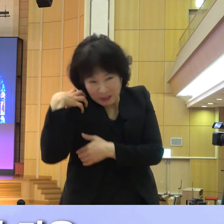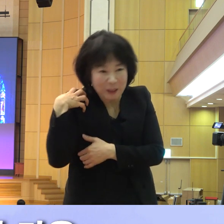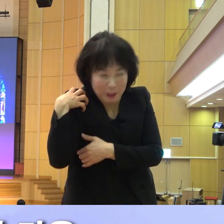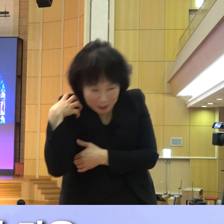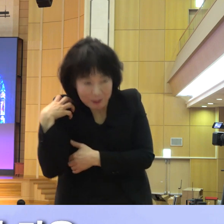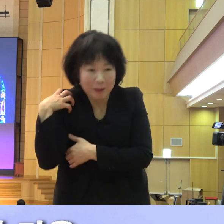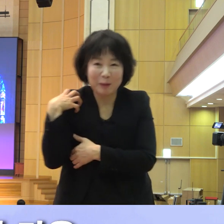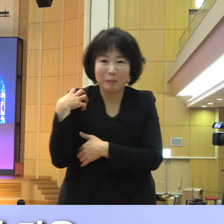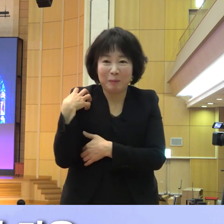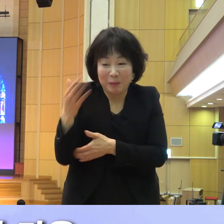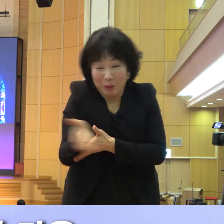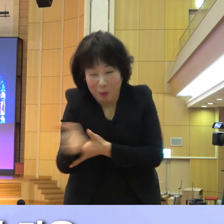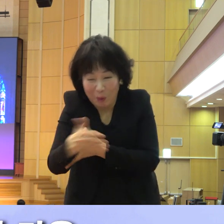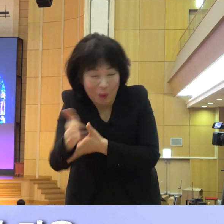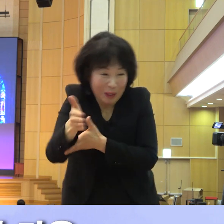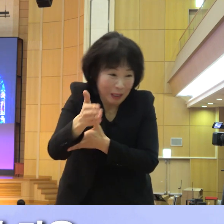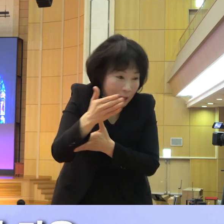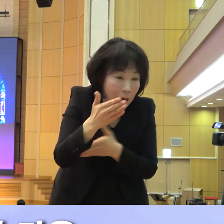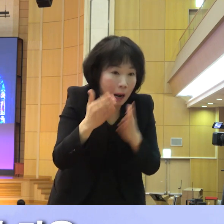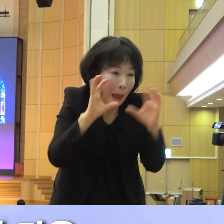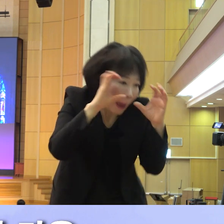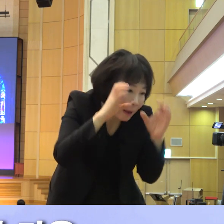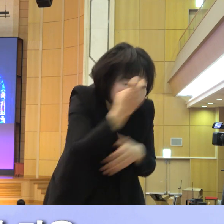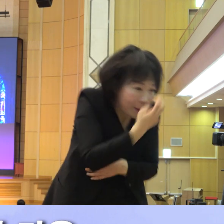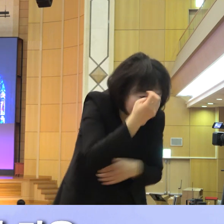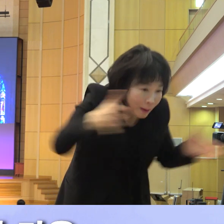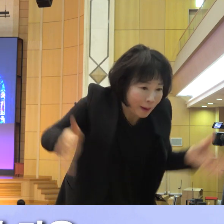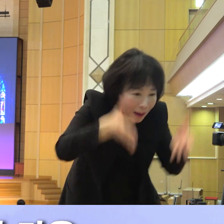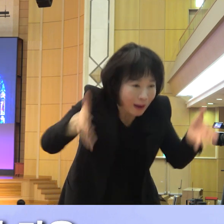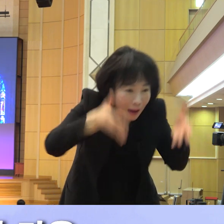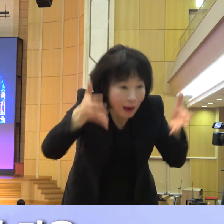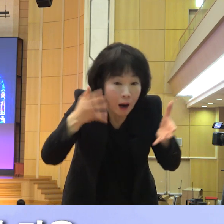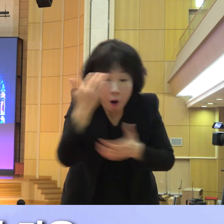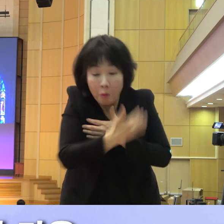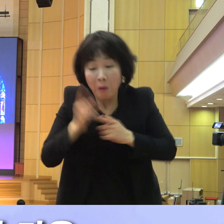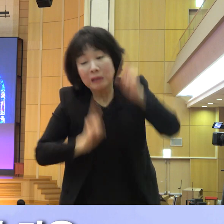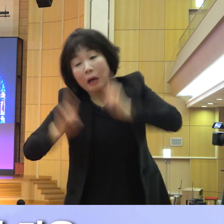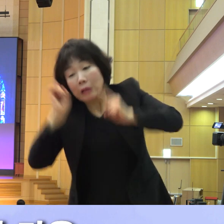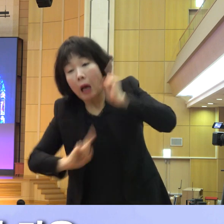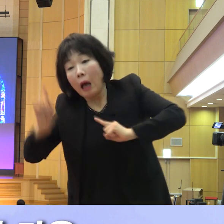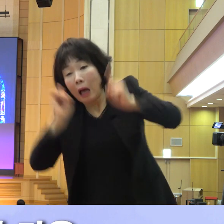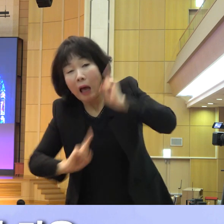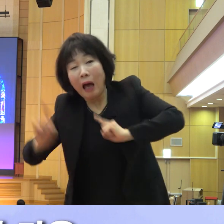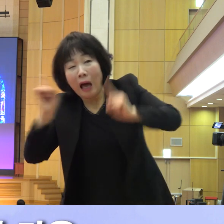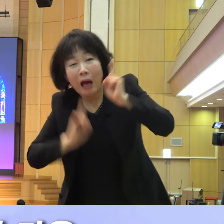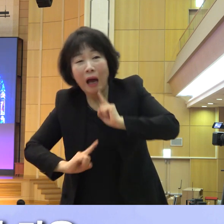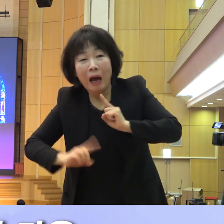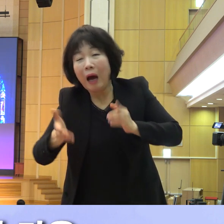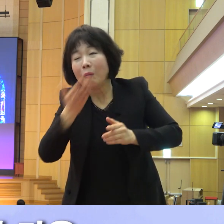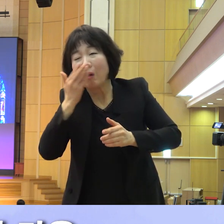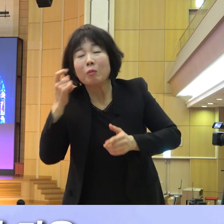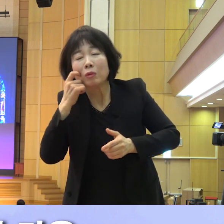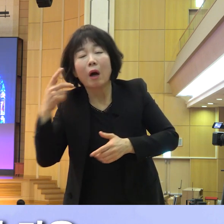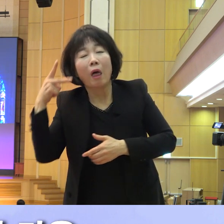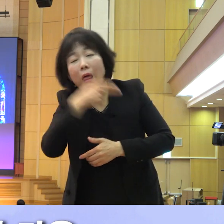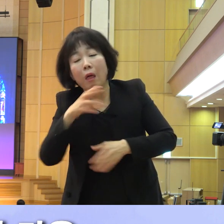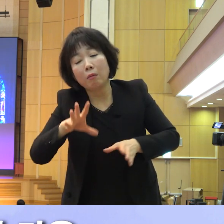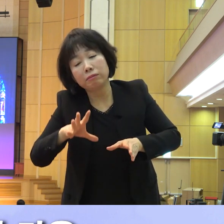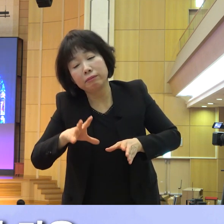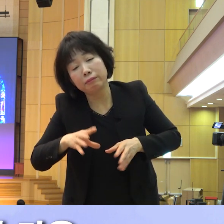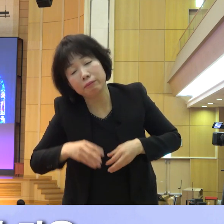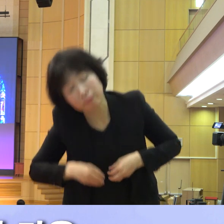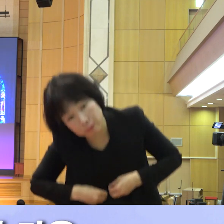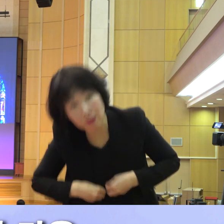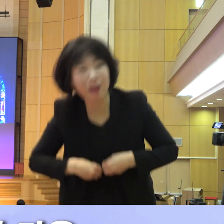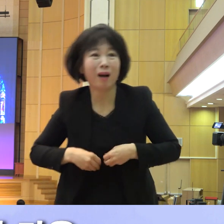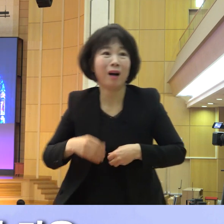바람에 온몸이 만신창이 되고 입이 찢어지고 먹지도 못하고 굶어가면서 그러다